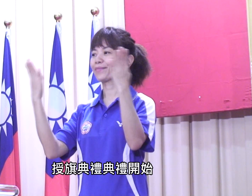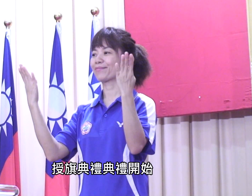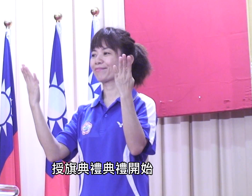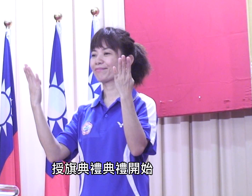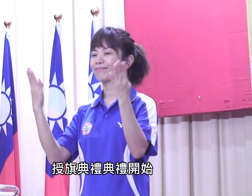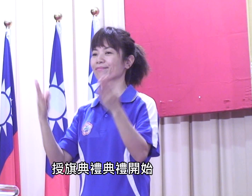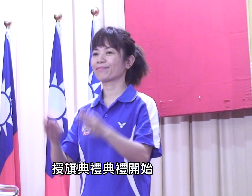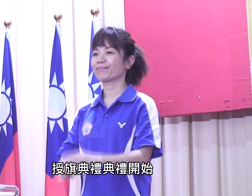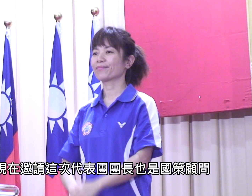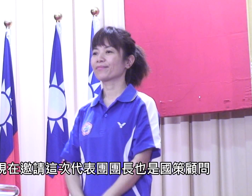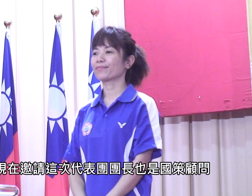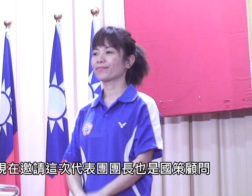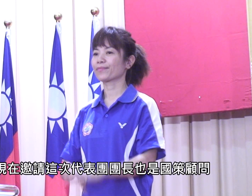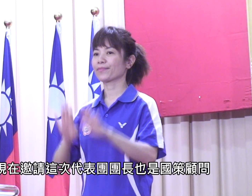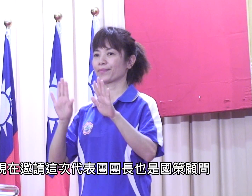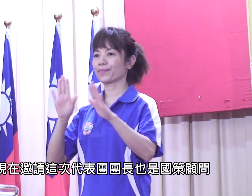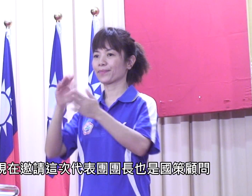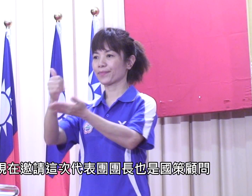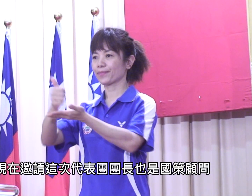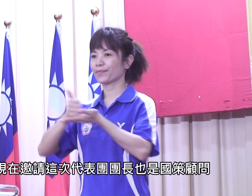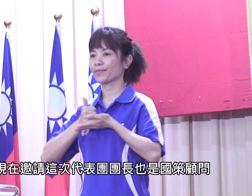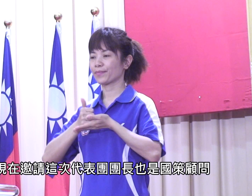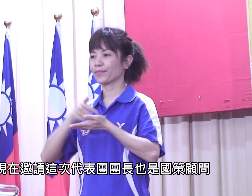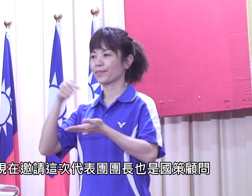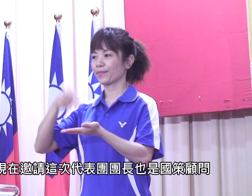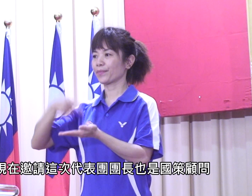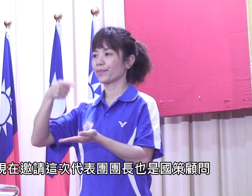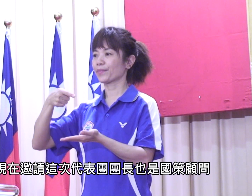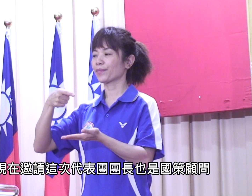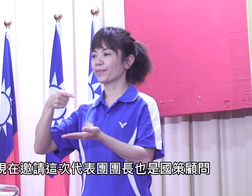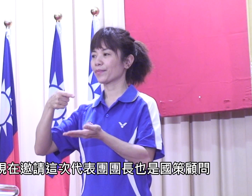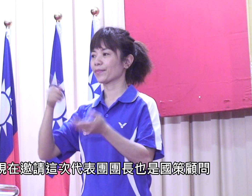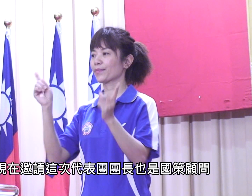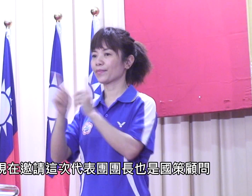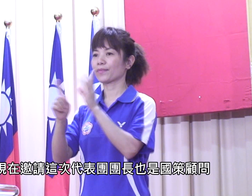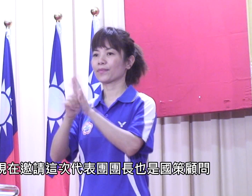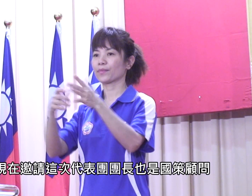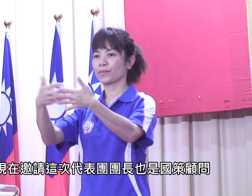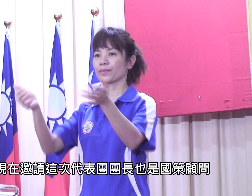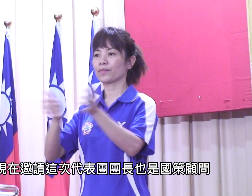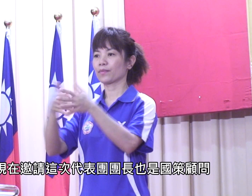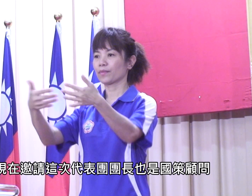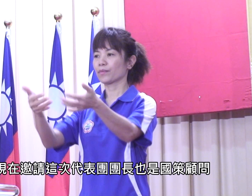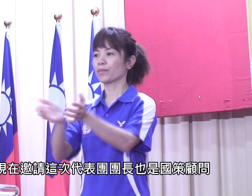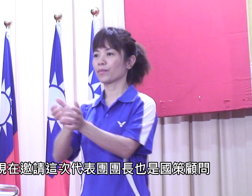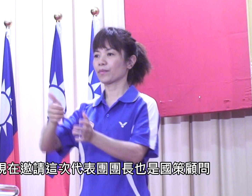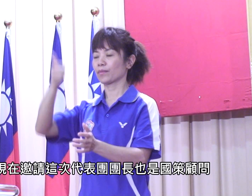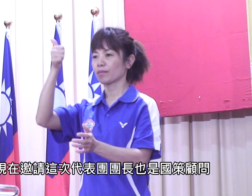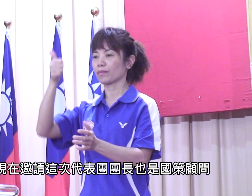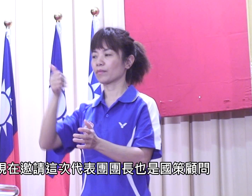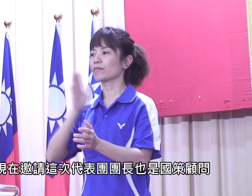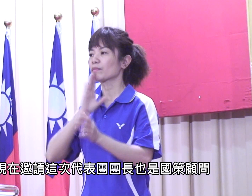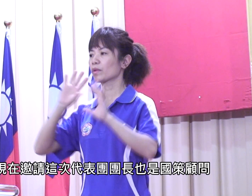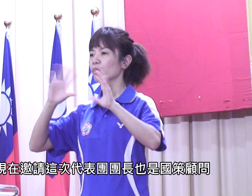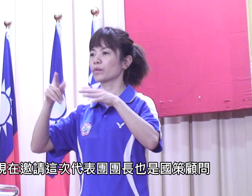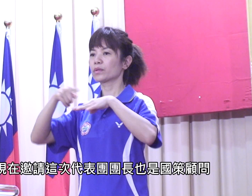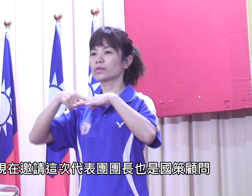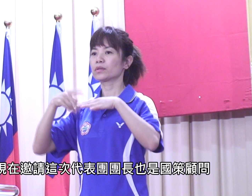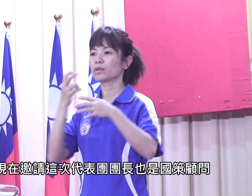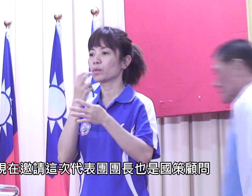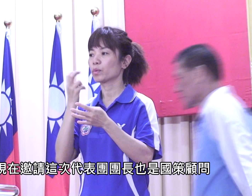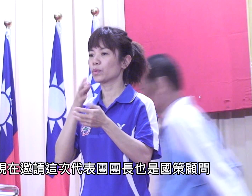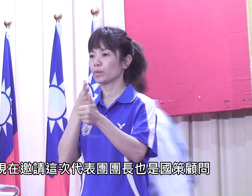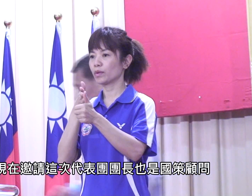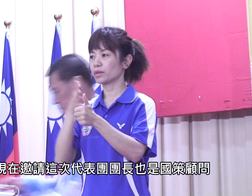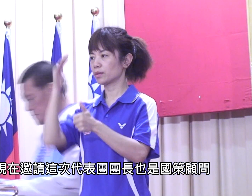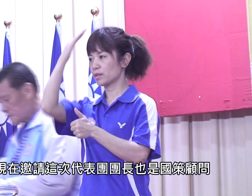始。我们有请我们这一次代表团的团长，也就是我们的国策顾问郑锦州团